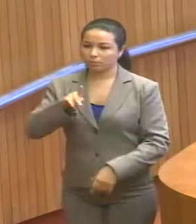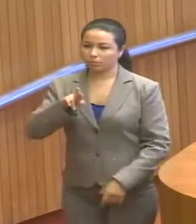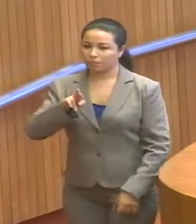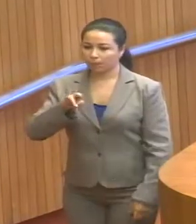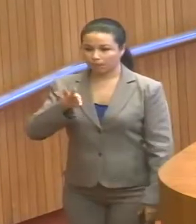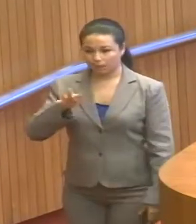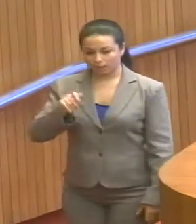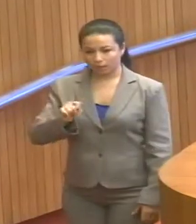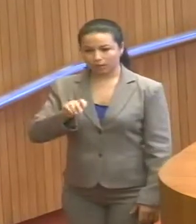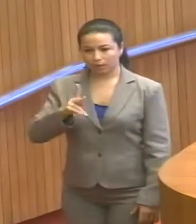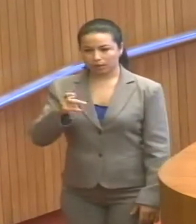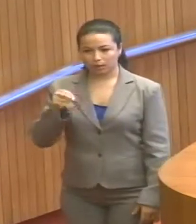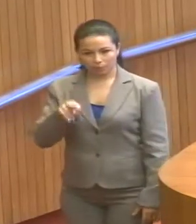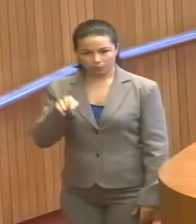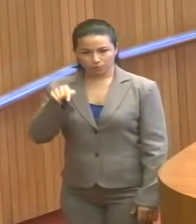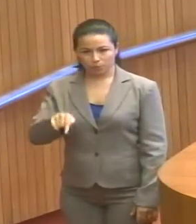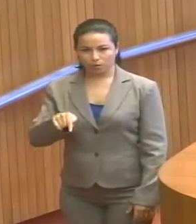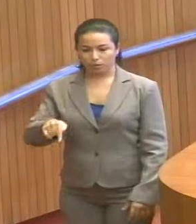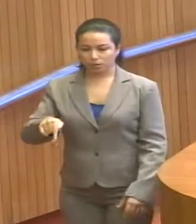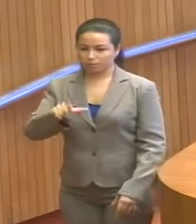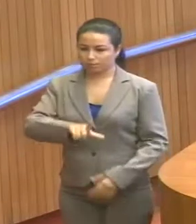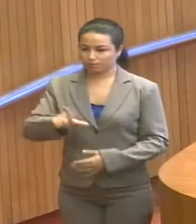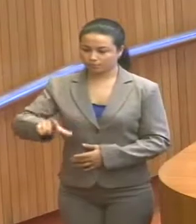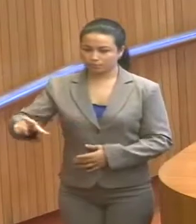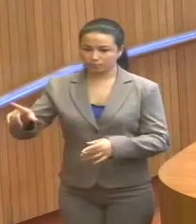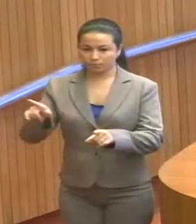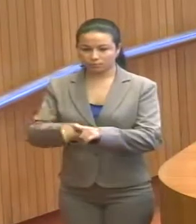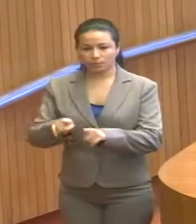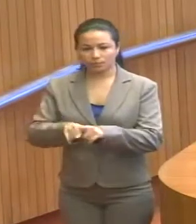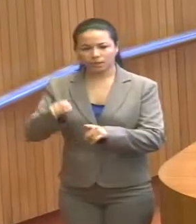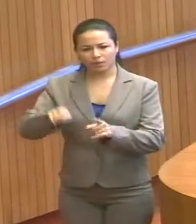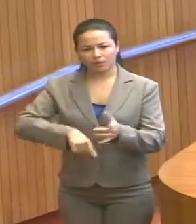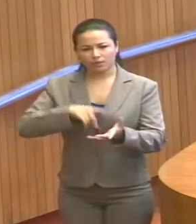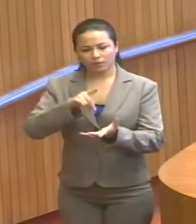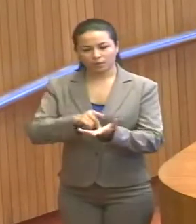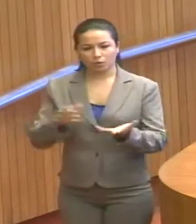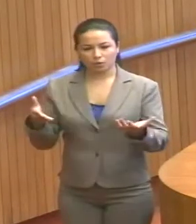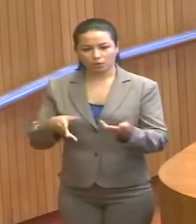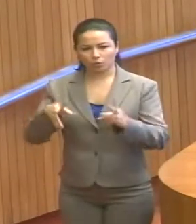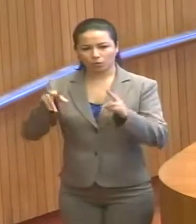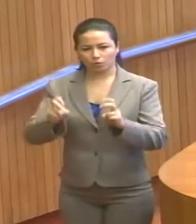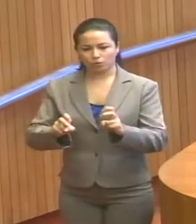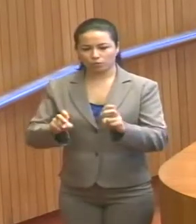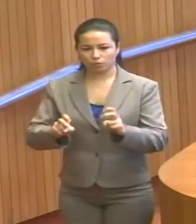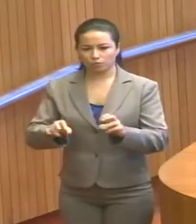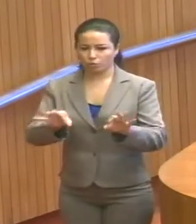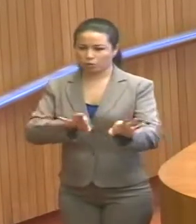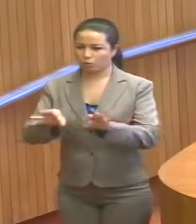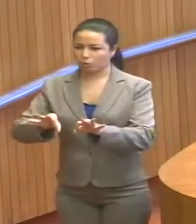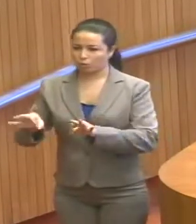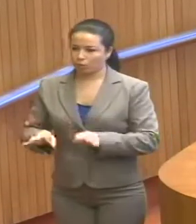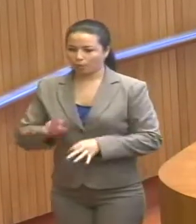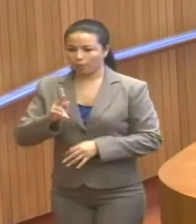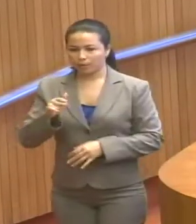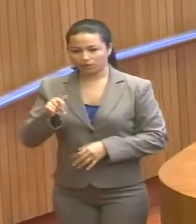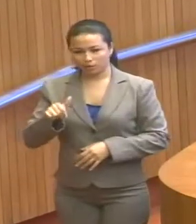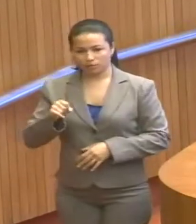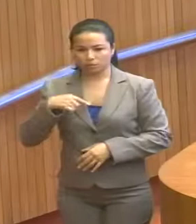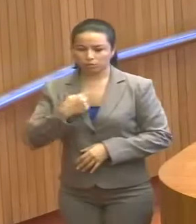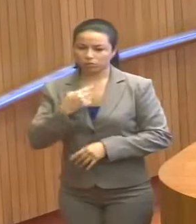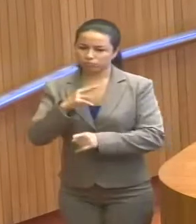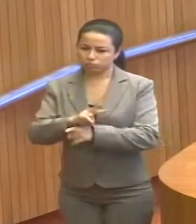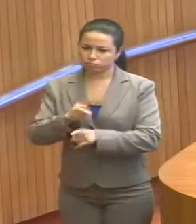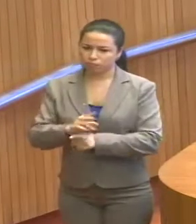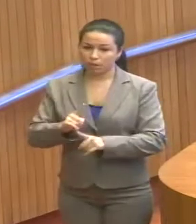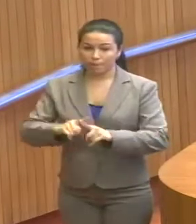do Calhau, na Avenida Litorânea. É bem verdade que hoje a questão da urbanização é um princípio que todos nós